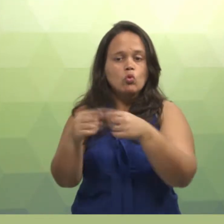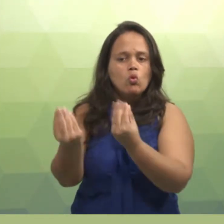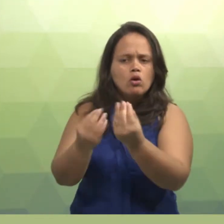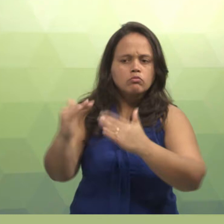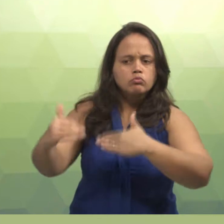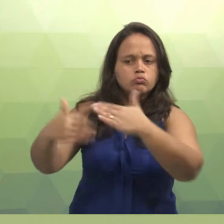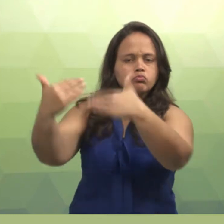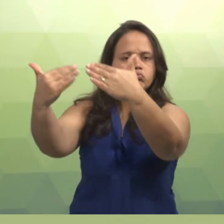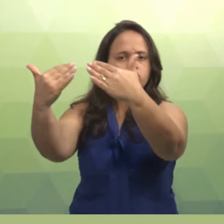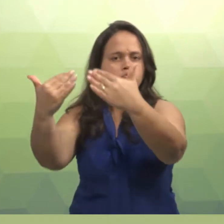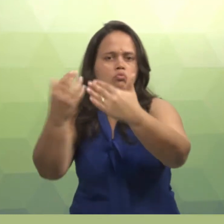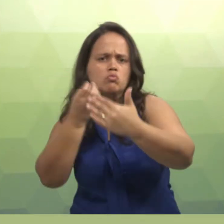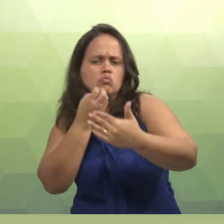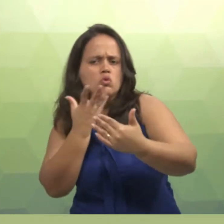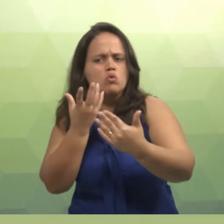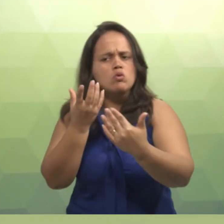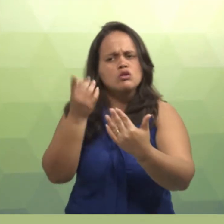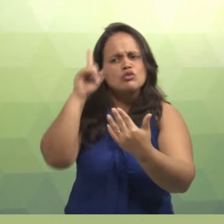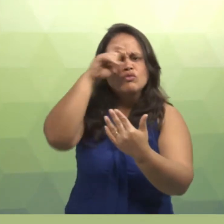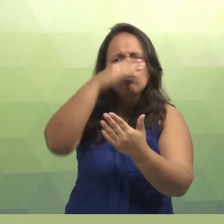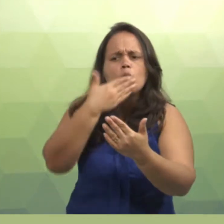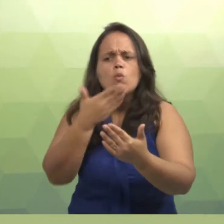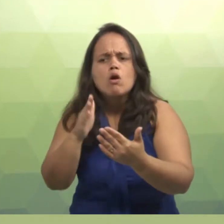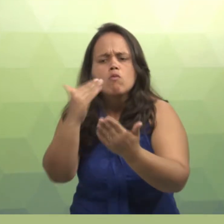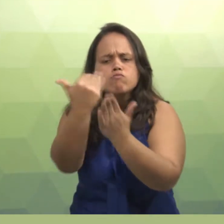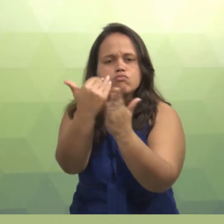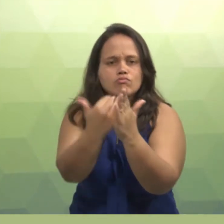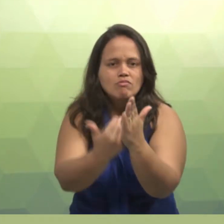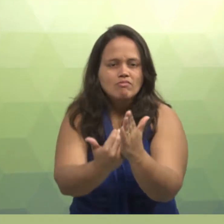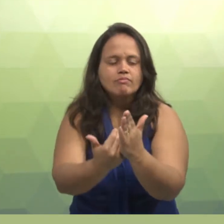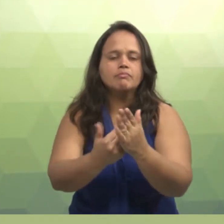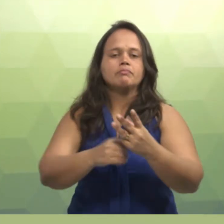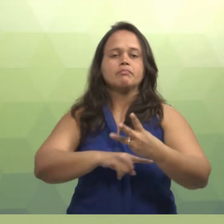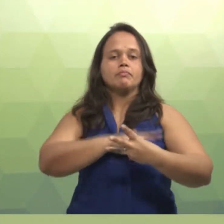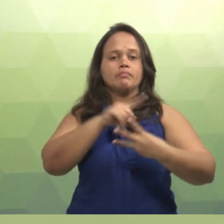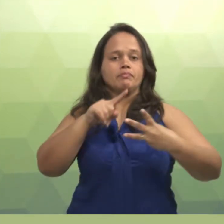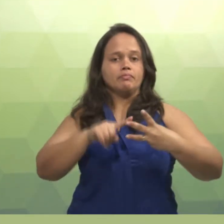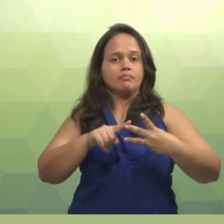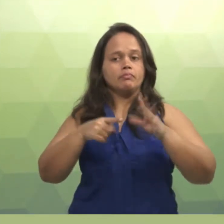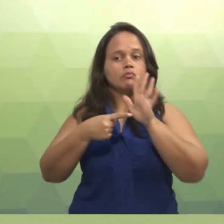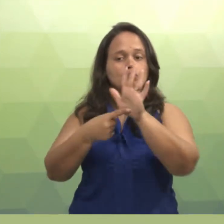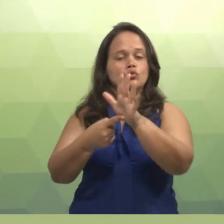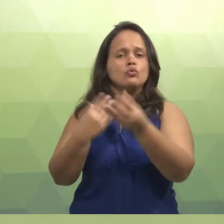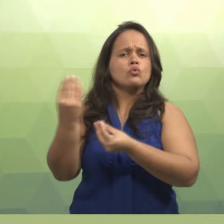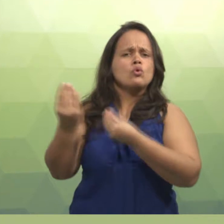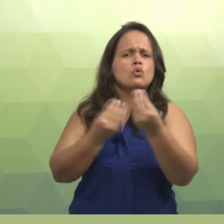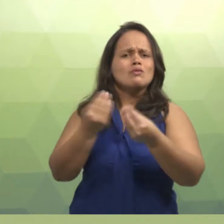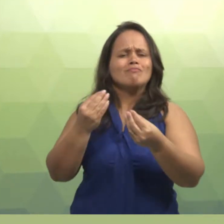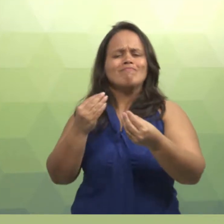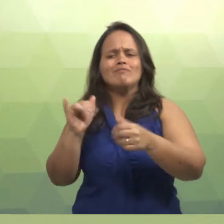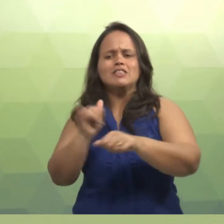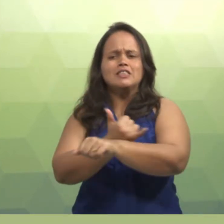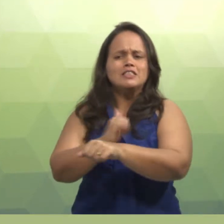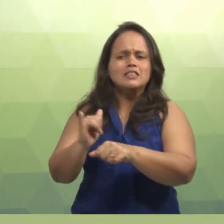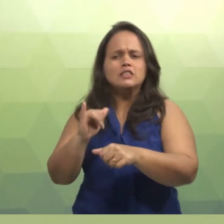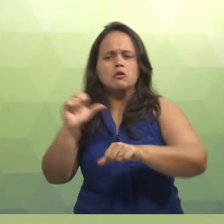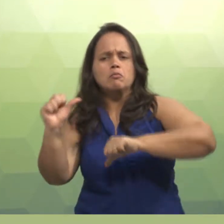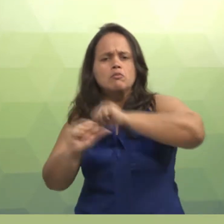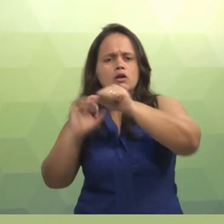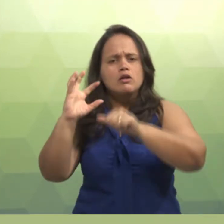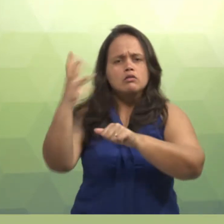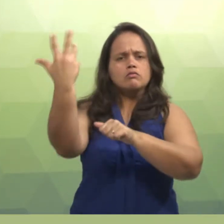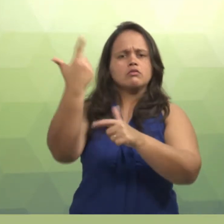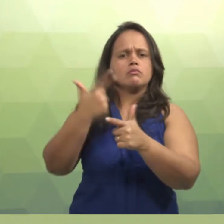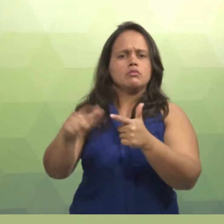desempenho e aponta suas dificuldades. O segundo momento, a apresentação de alternativas para solucionar os problemas